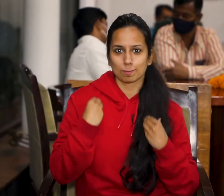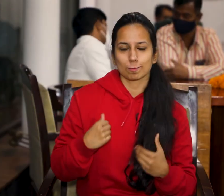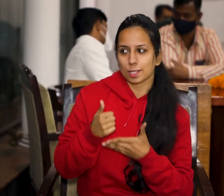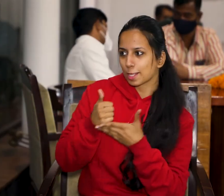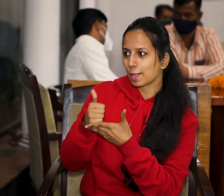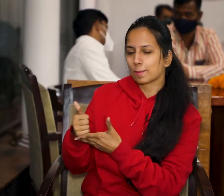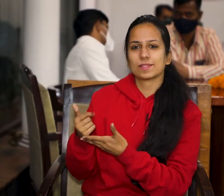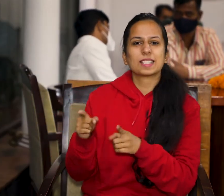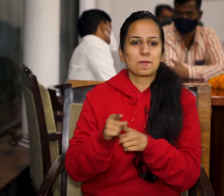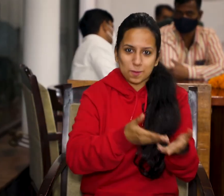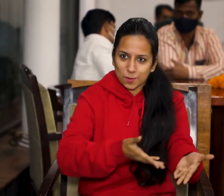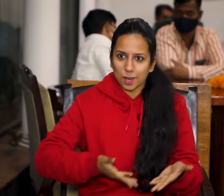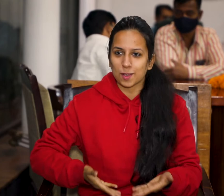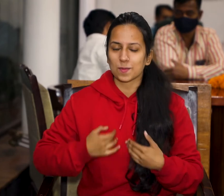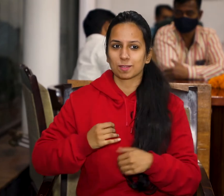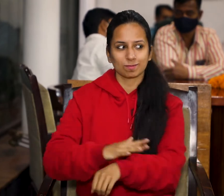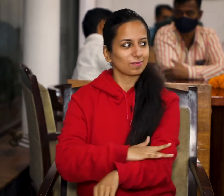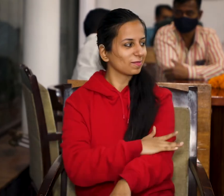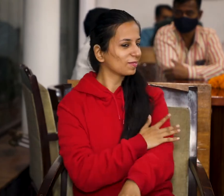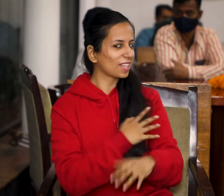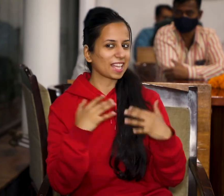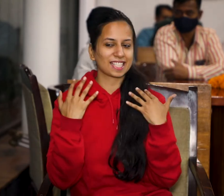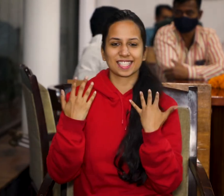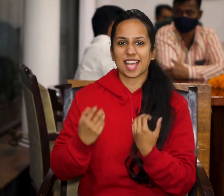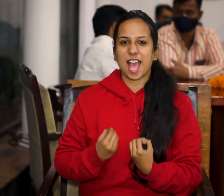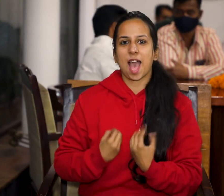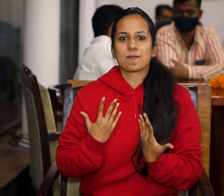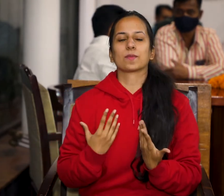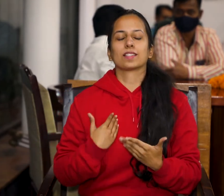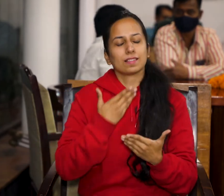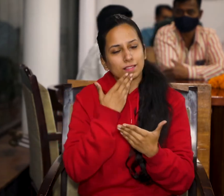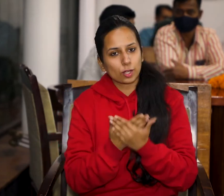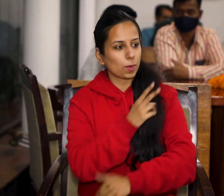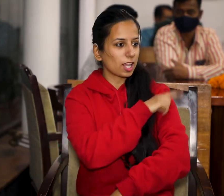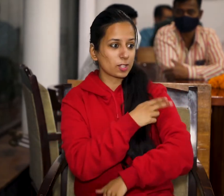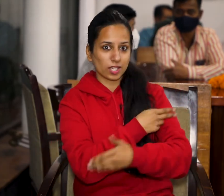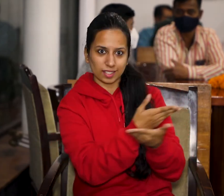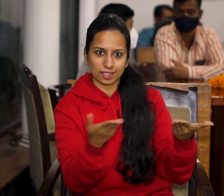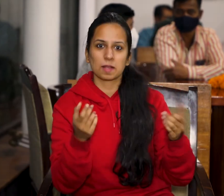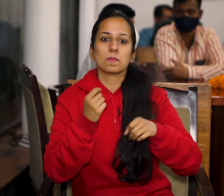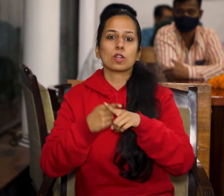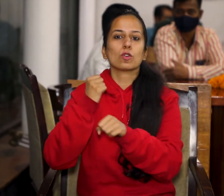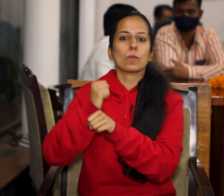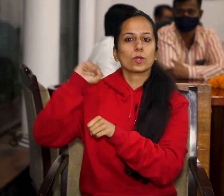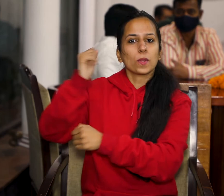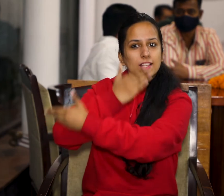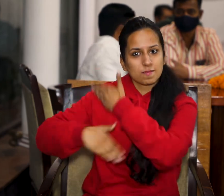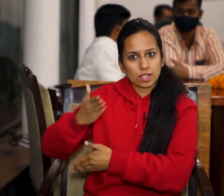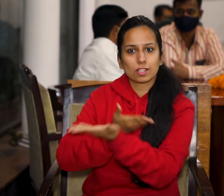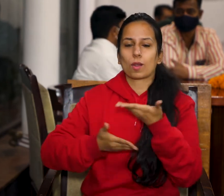ऑफ इंडिया ने दिया है। रिकग्निशन है हमारे काम के लिए, एक इंस्पायरिंग चीज़ है। वॉलेंटियर्स यहाँ पे जो बाकी